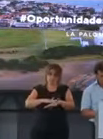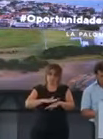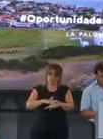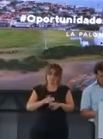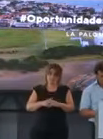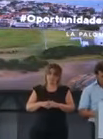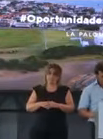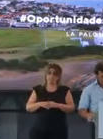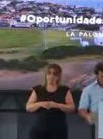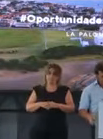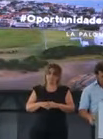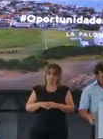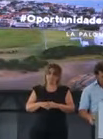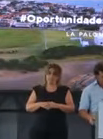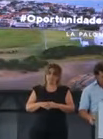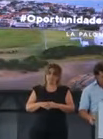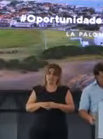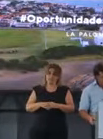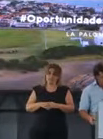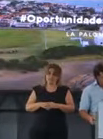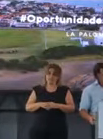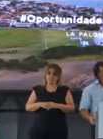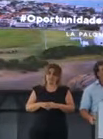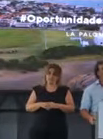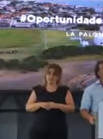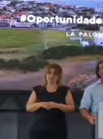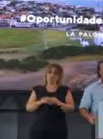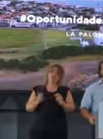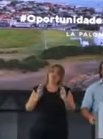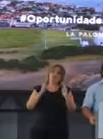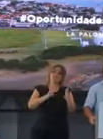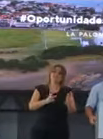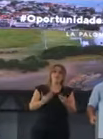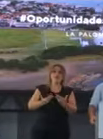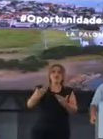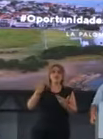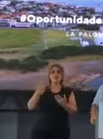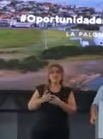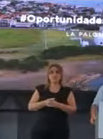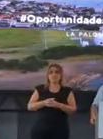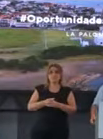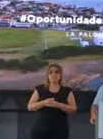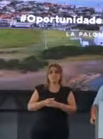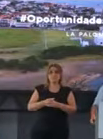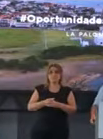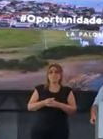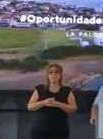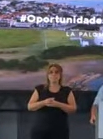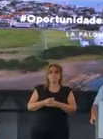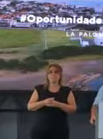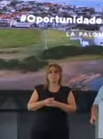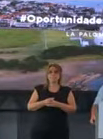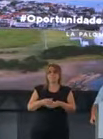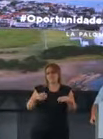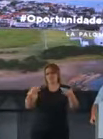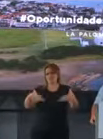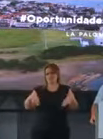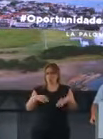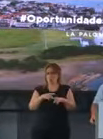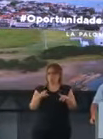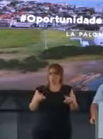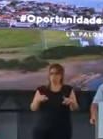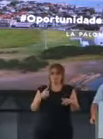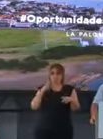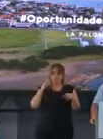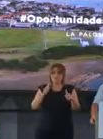Se decía por acá, y seguramente esta, si nos